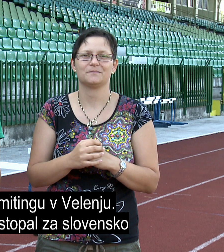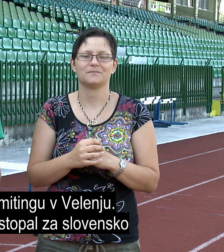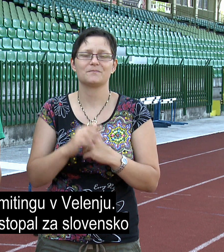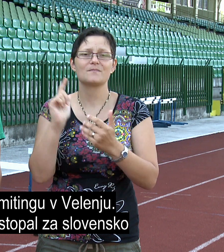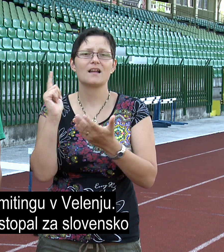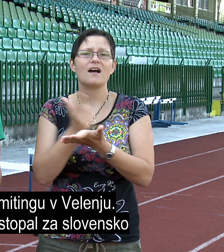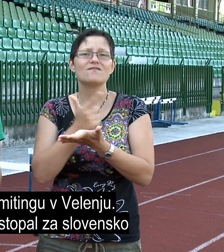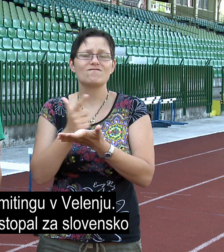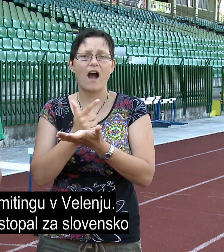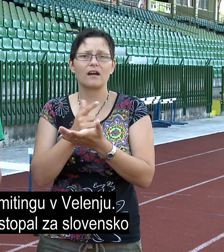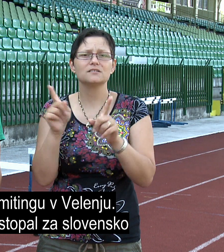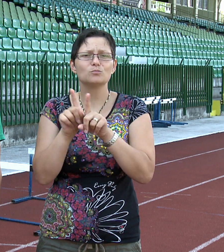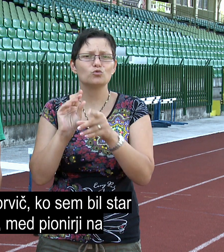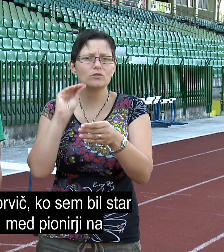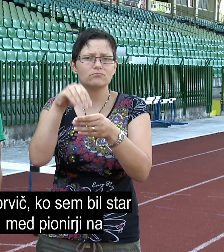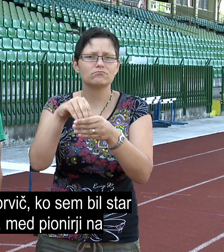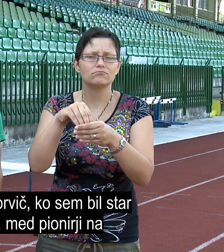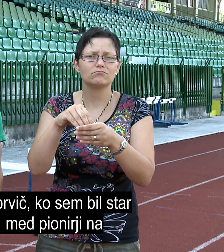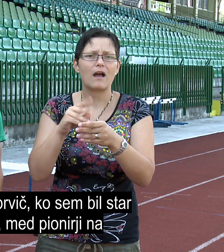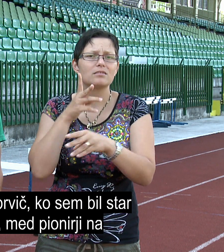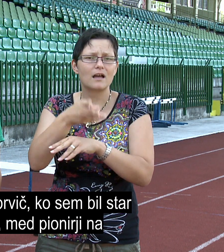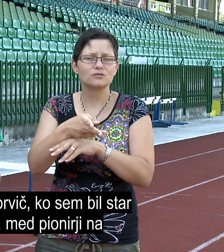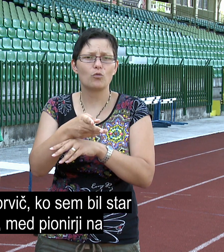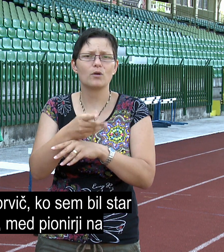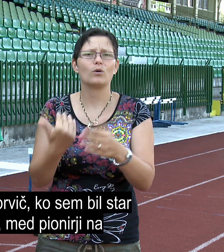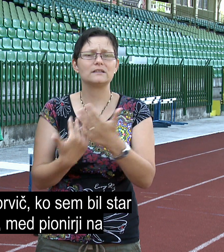Dvakrat sem nastopil tudi za slovensko reprezentanco.